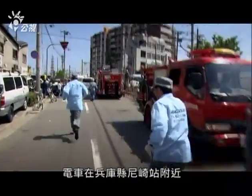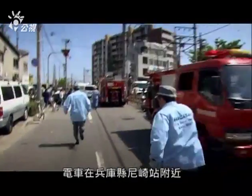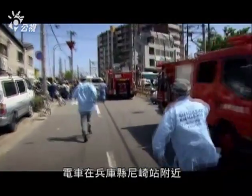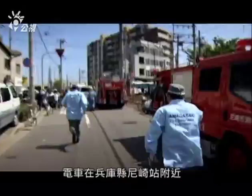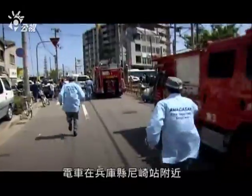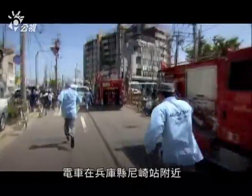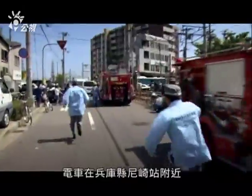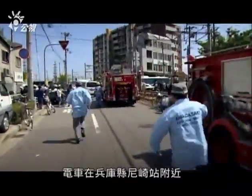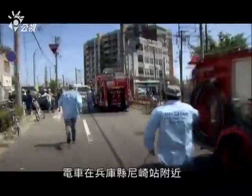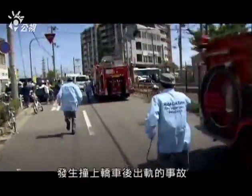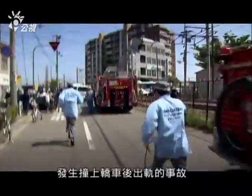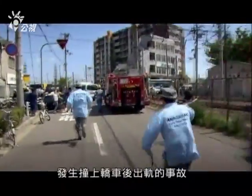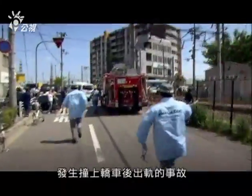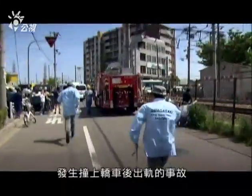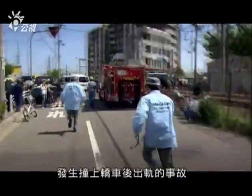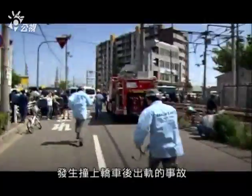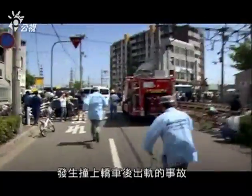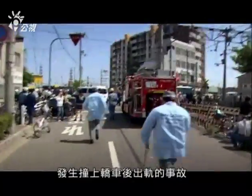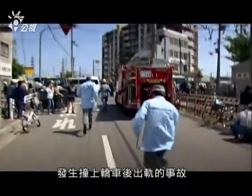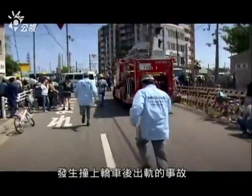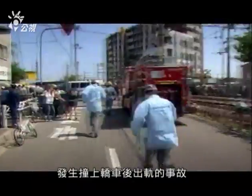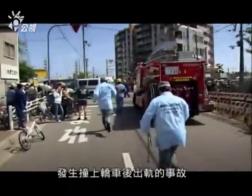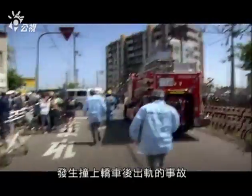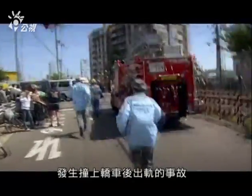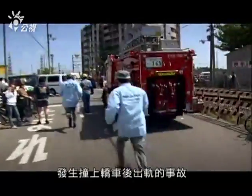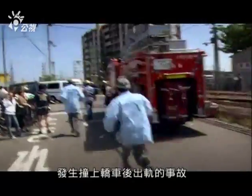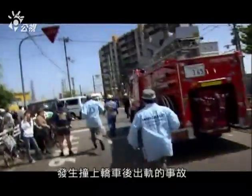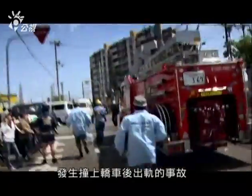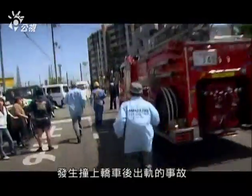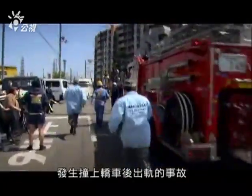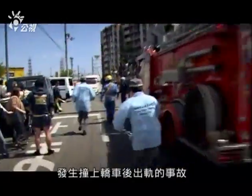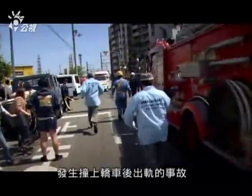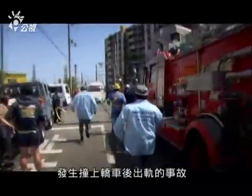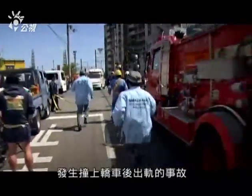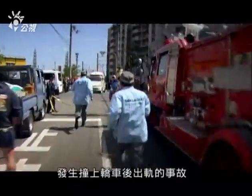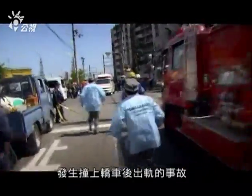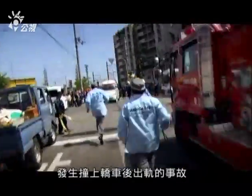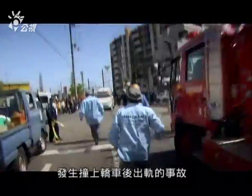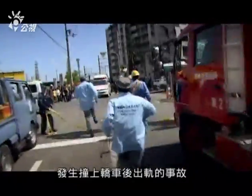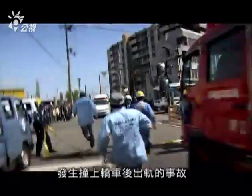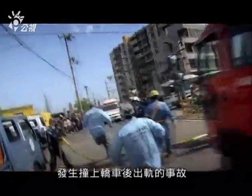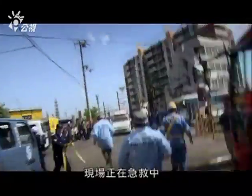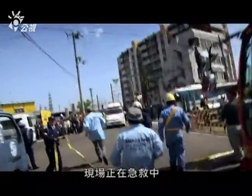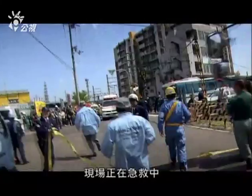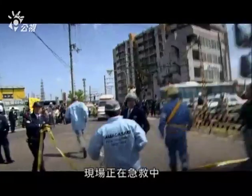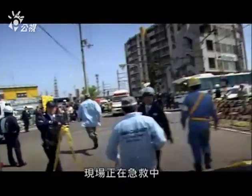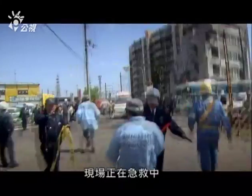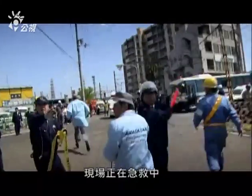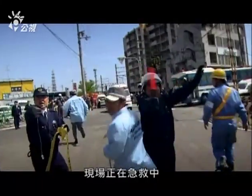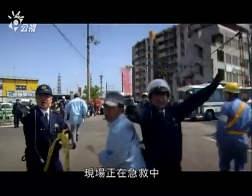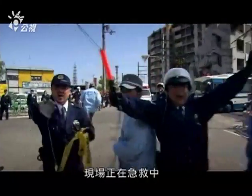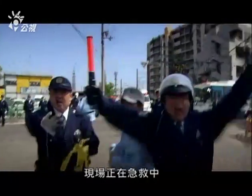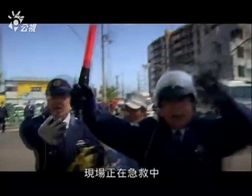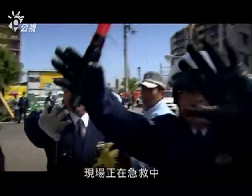県尼崎市の JR 福知山線尼崎駅と塚口駅の間の踏切で電車と車が衝突し